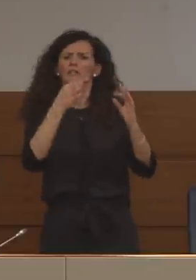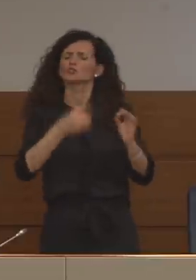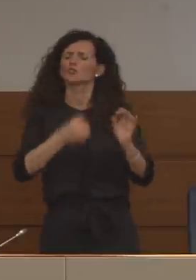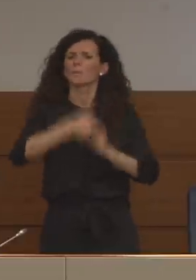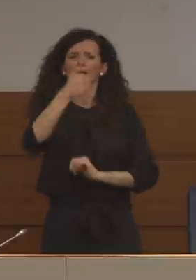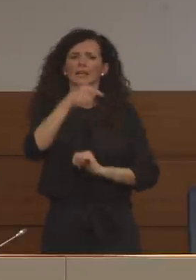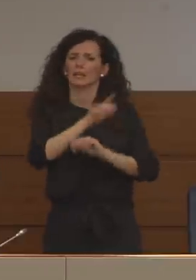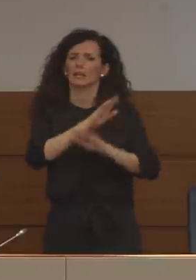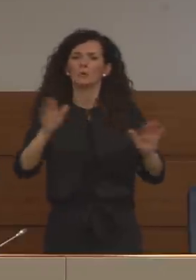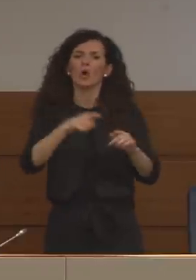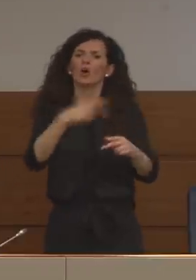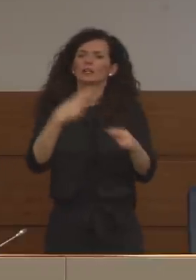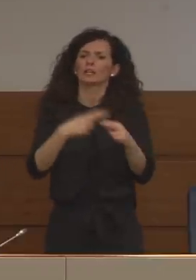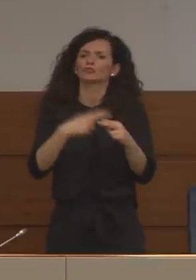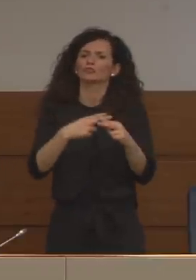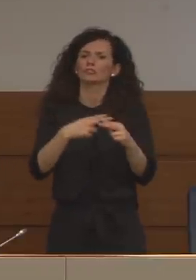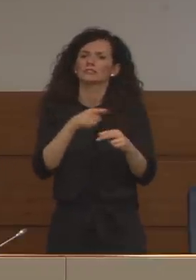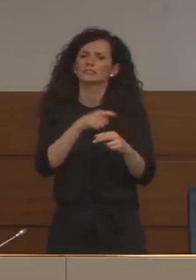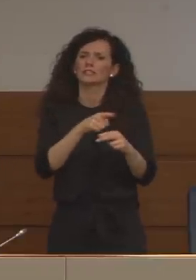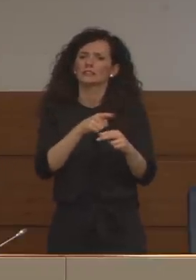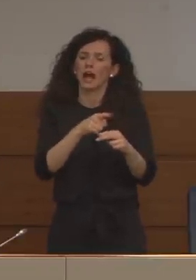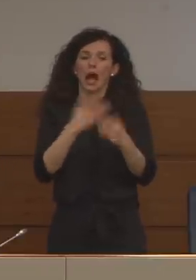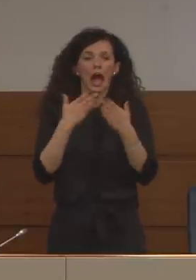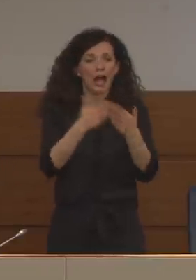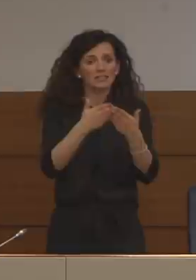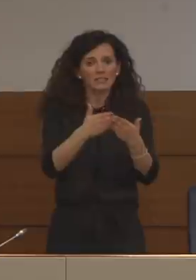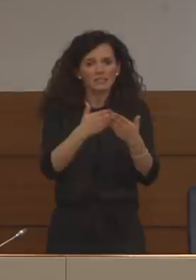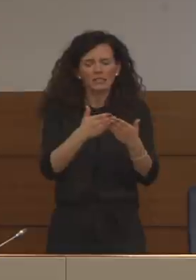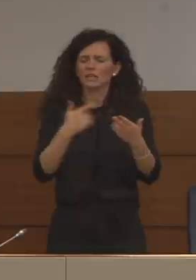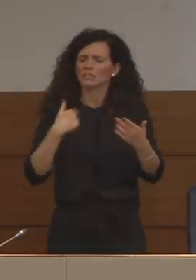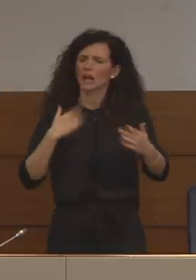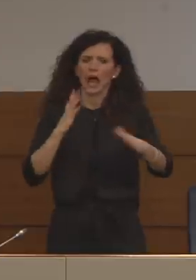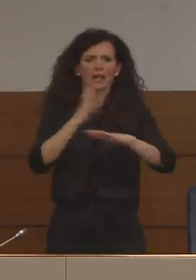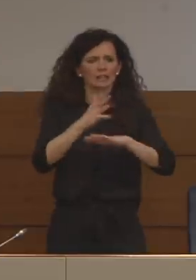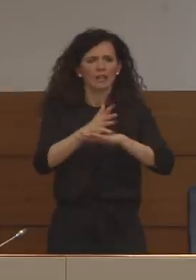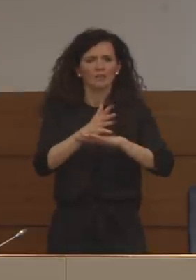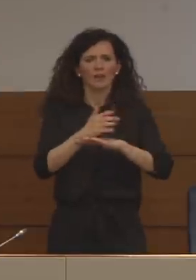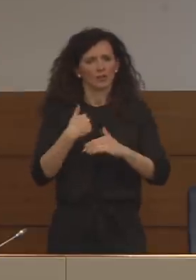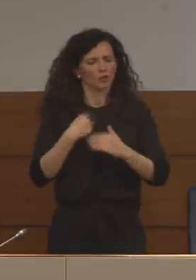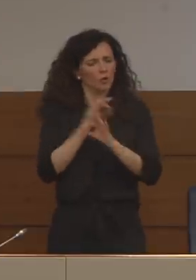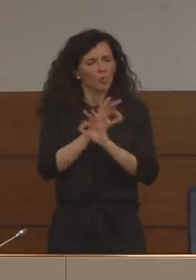aveva necessità di assistenza e di intervento